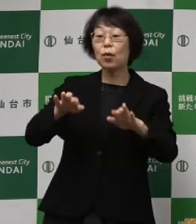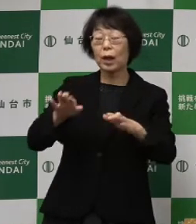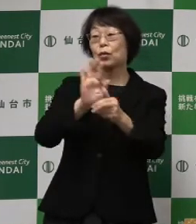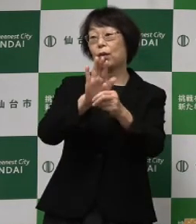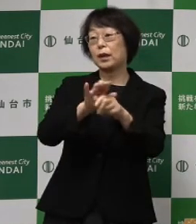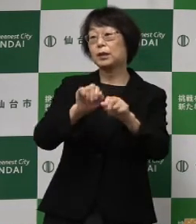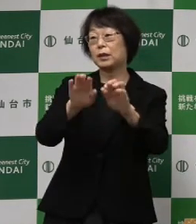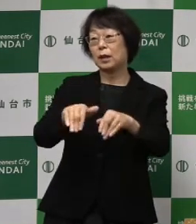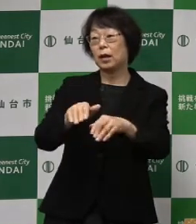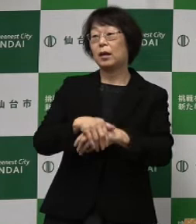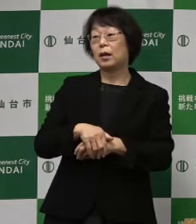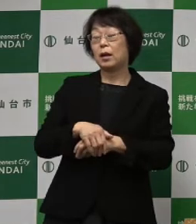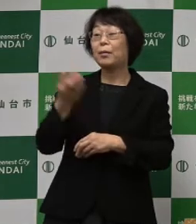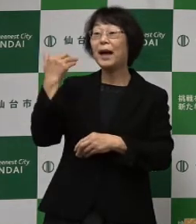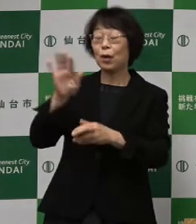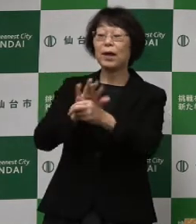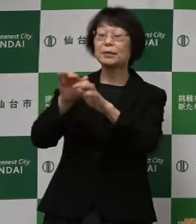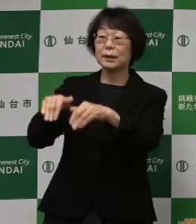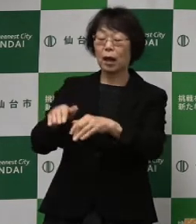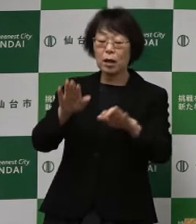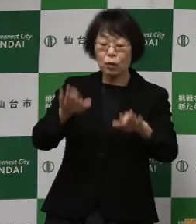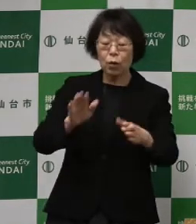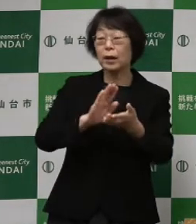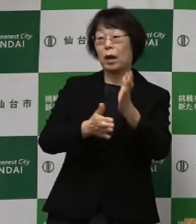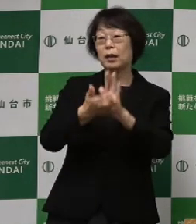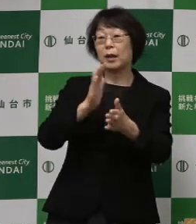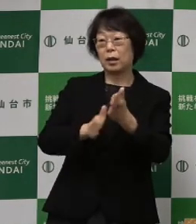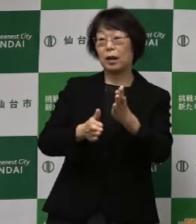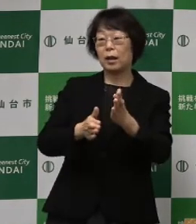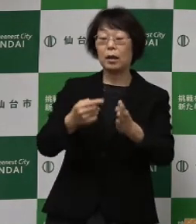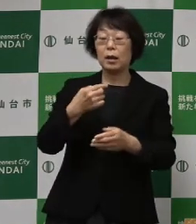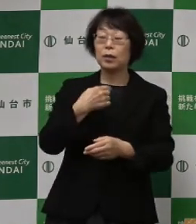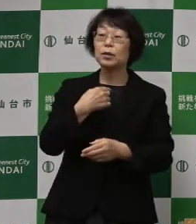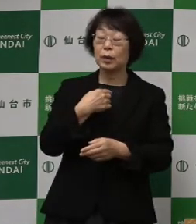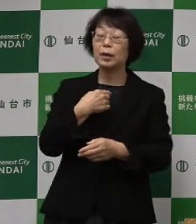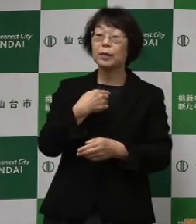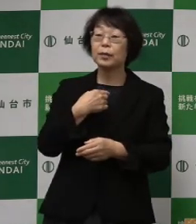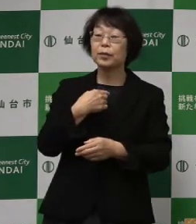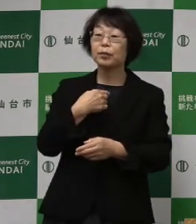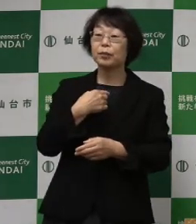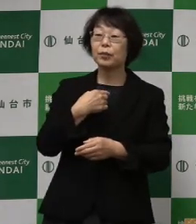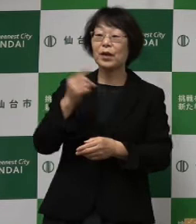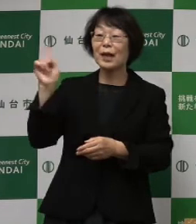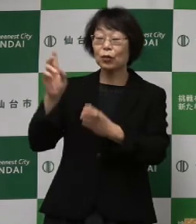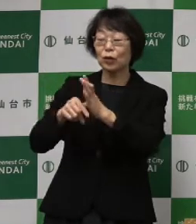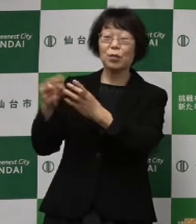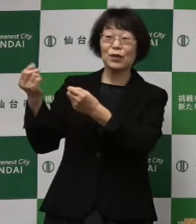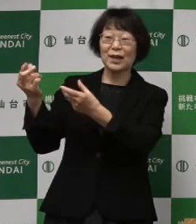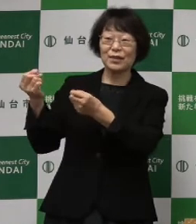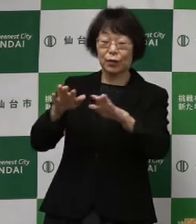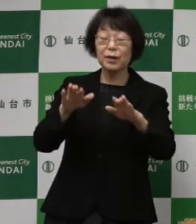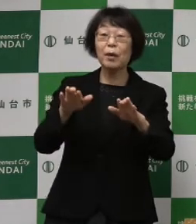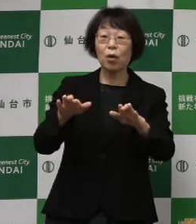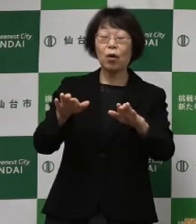。今回改めてですけれども、私はあの時もそうですけれども、今